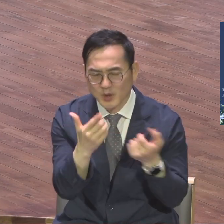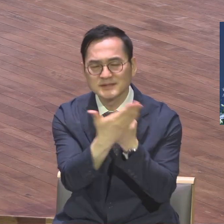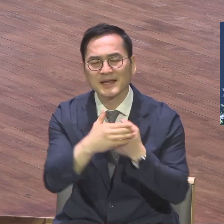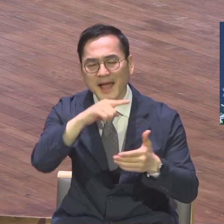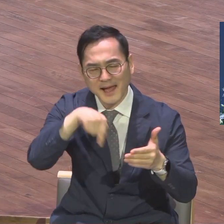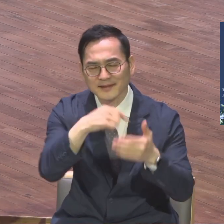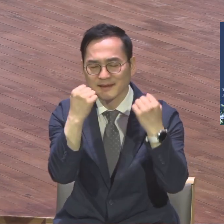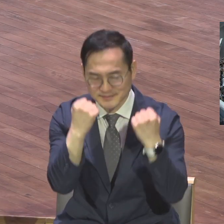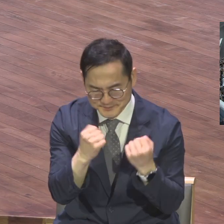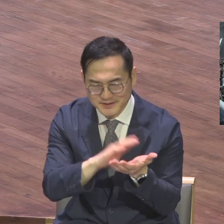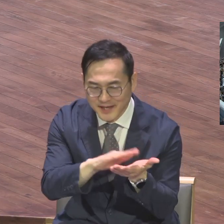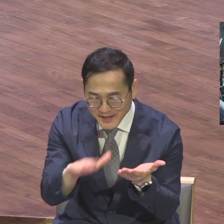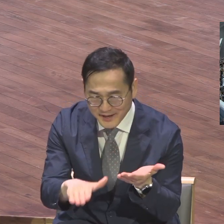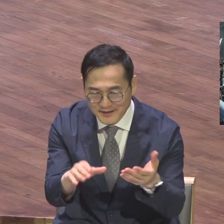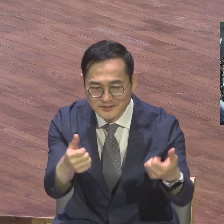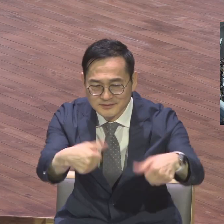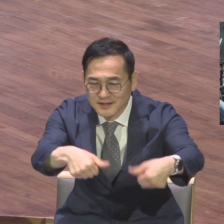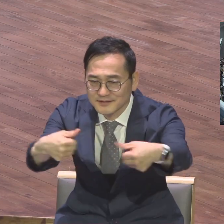자입니다.